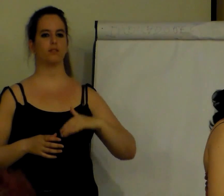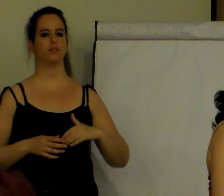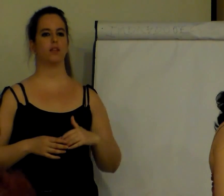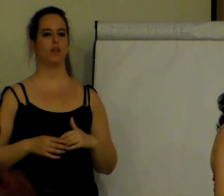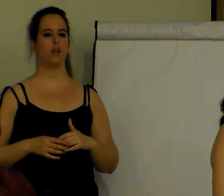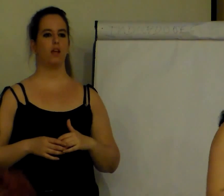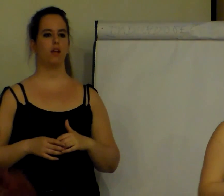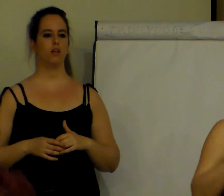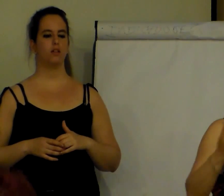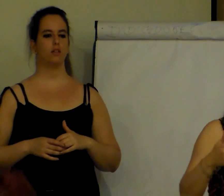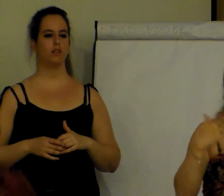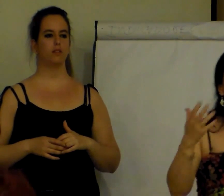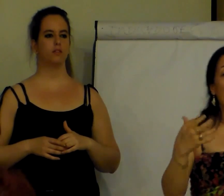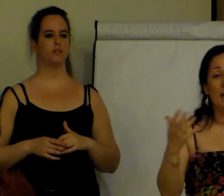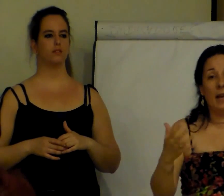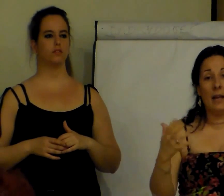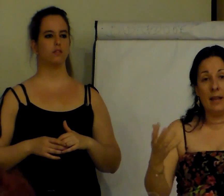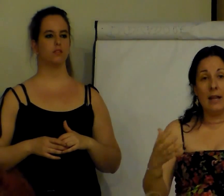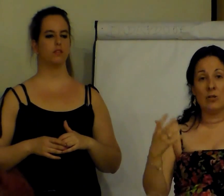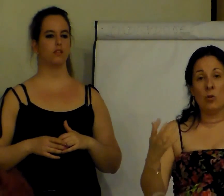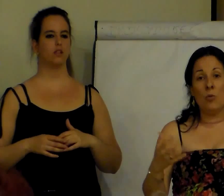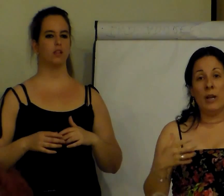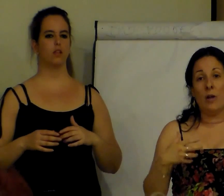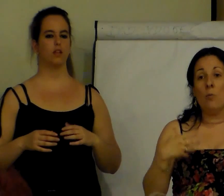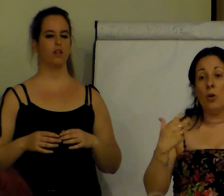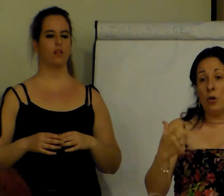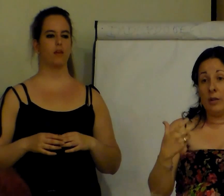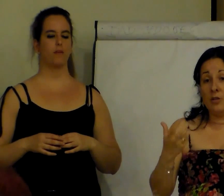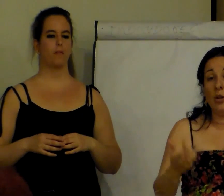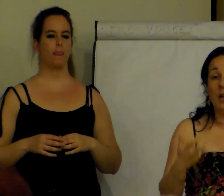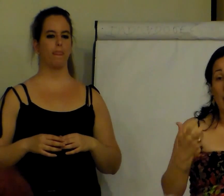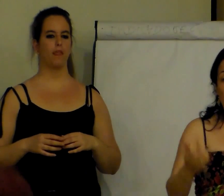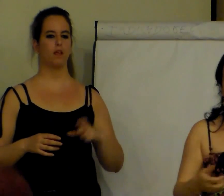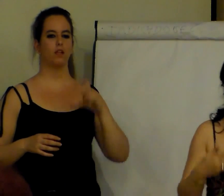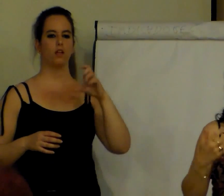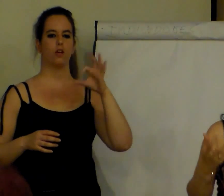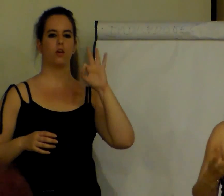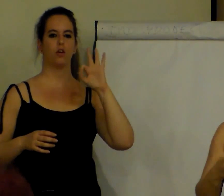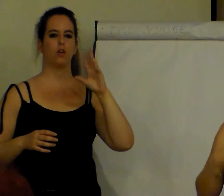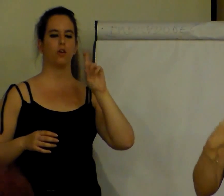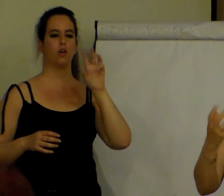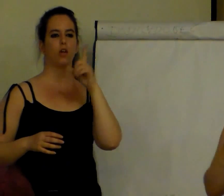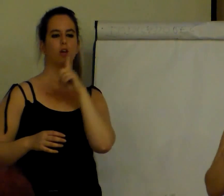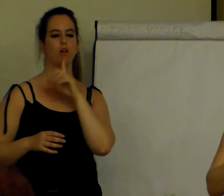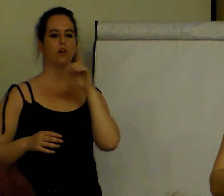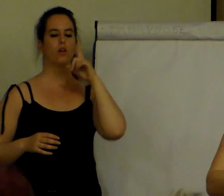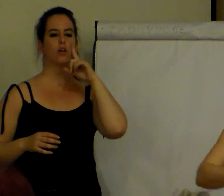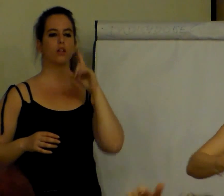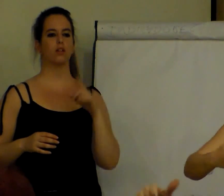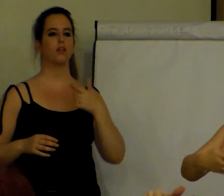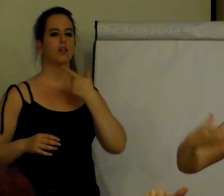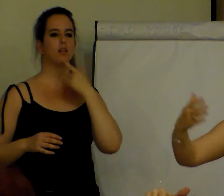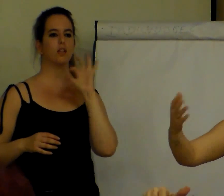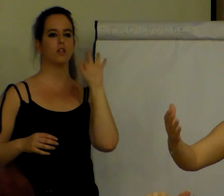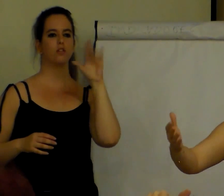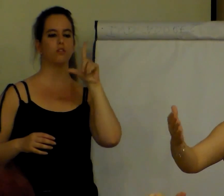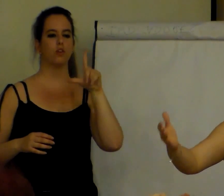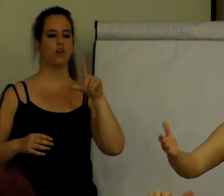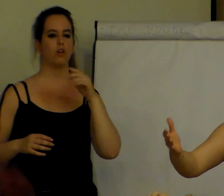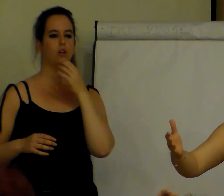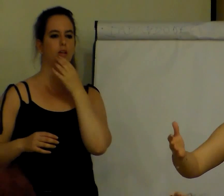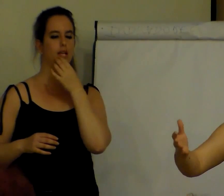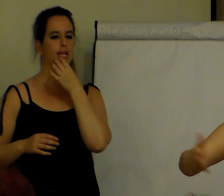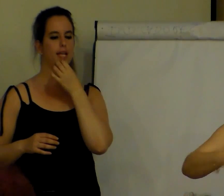de estrés, esta actividad simpática que es de las hormonas como el cortisol, que son las hormonas que se liberan